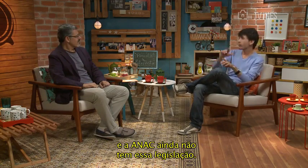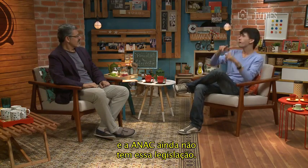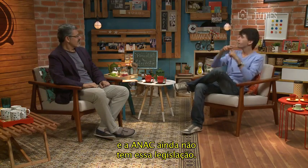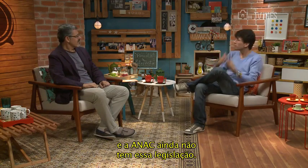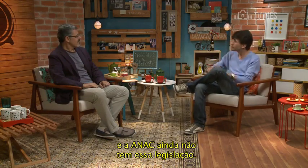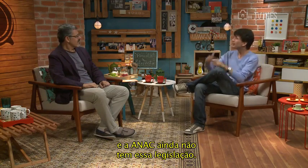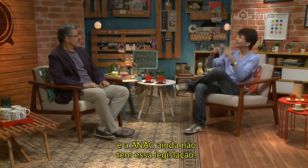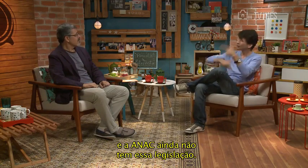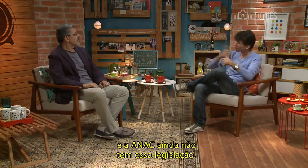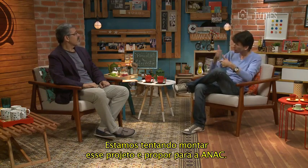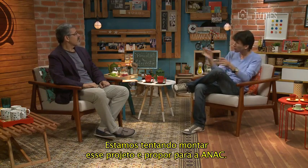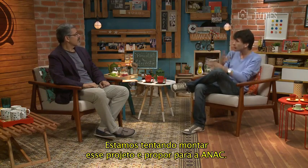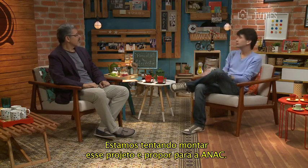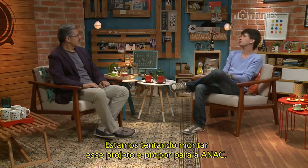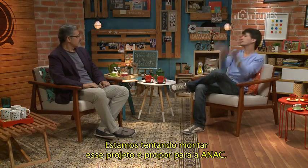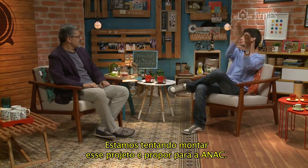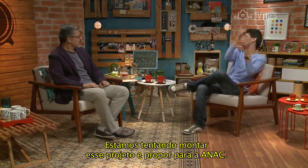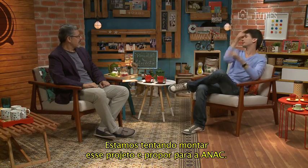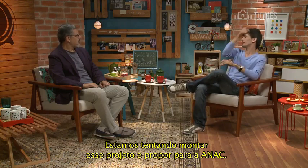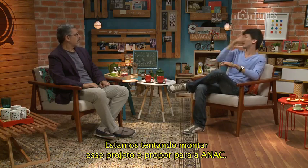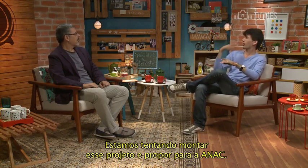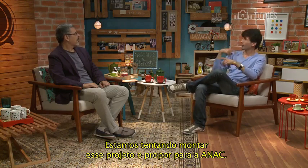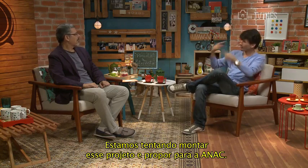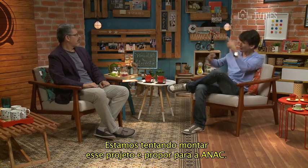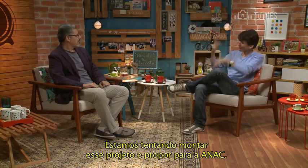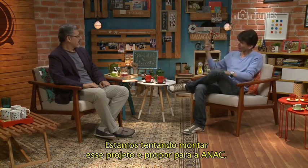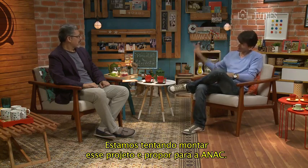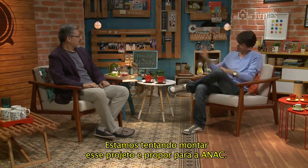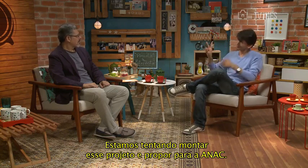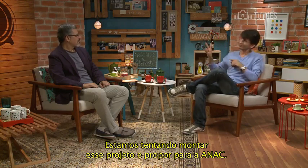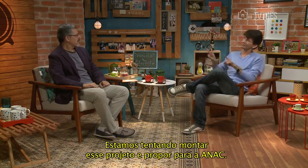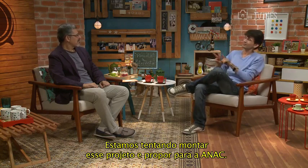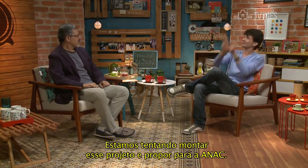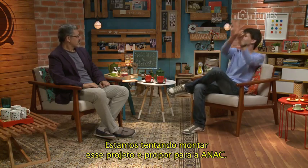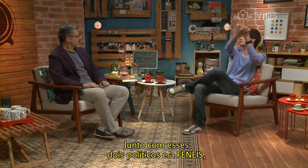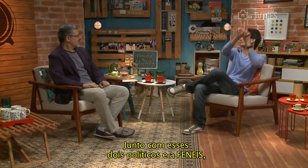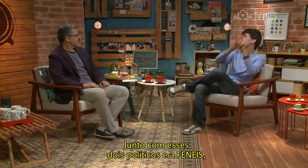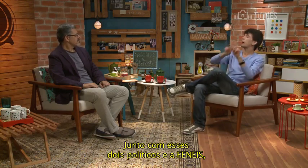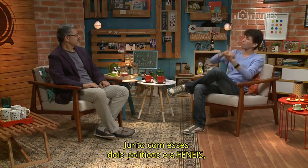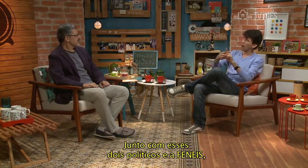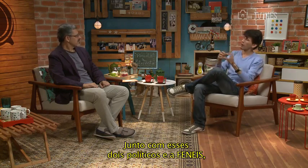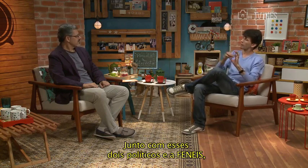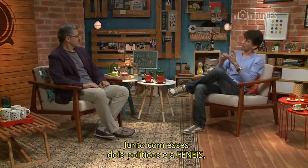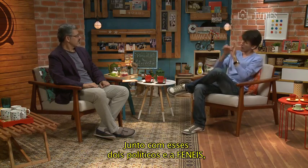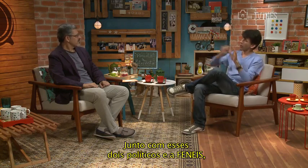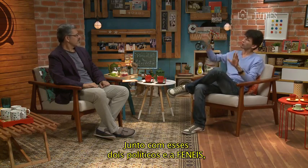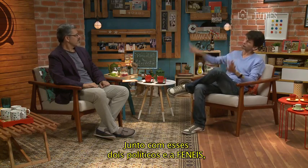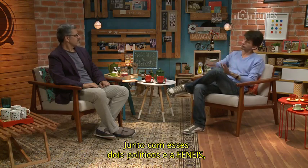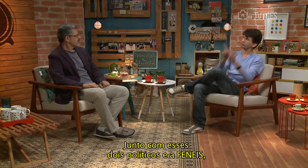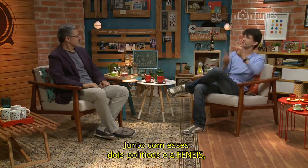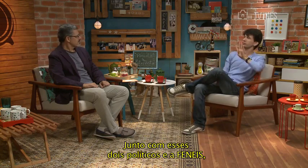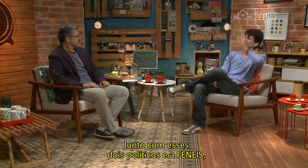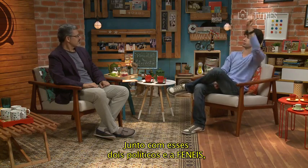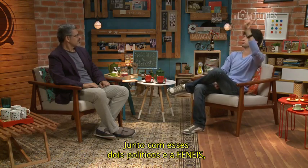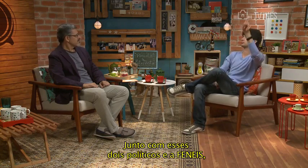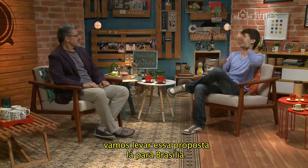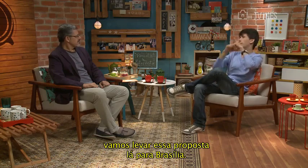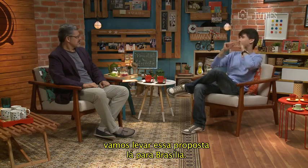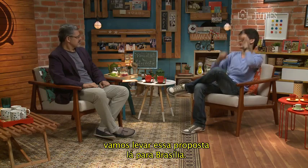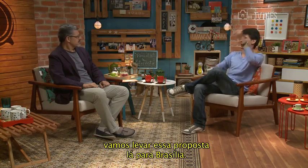legislação estamos tentando montar esse projeto e propor paranaque junto com esses dois políticos e as Inês vamos